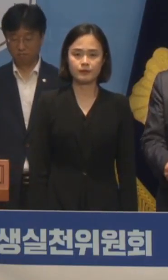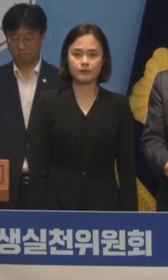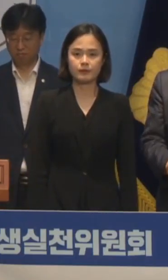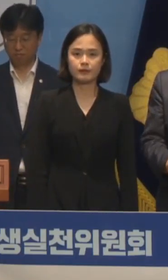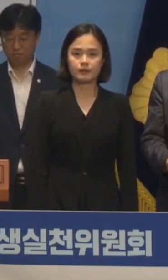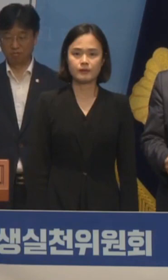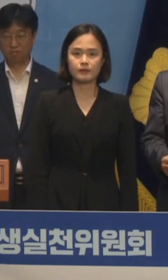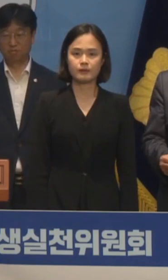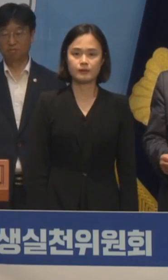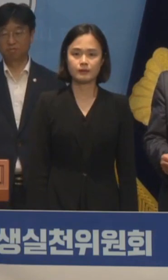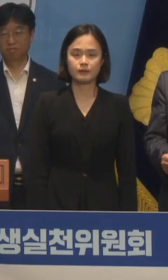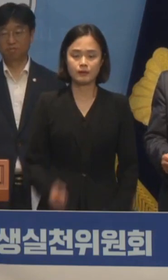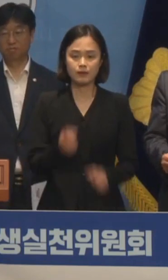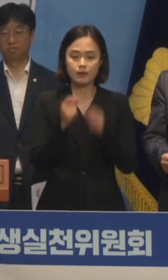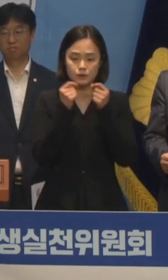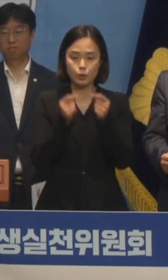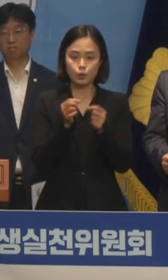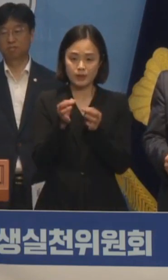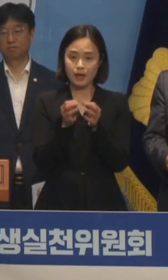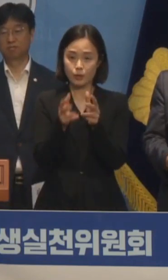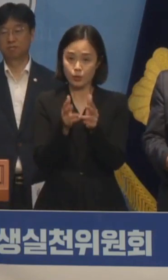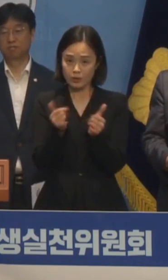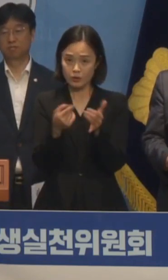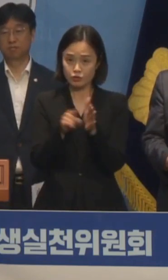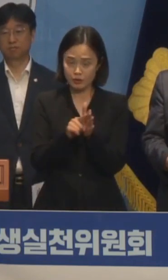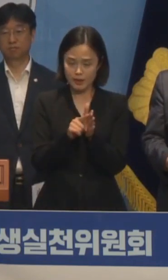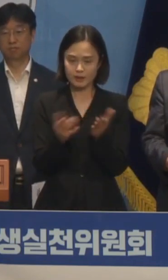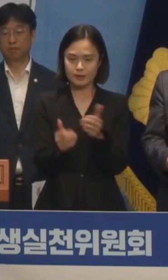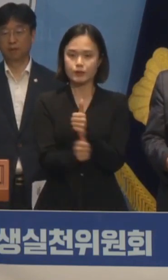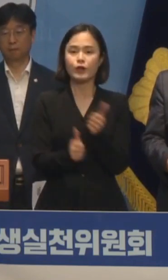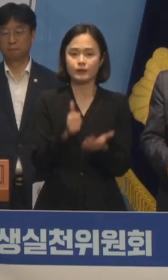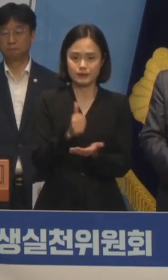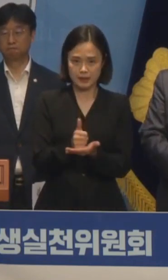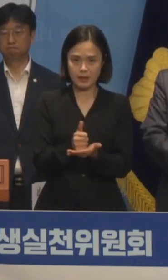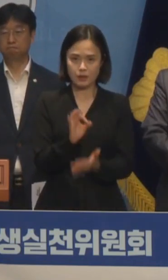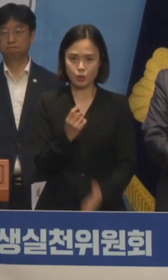네, 소상공인위원장 오세희 의원입니다.